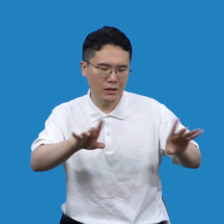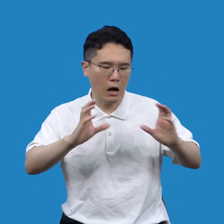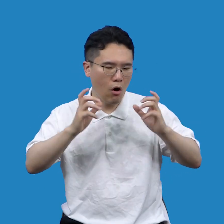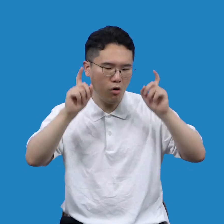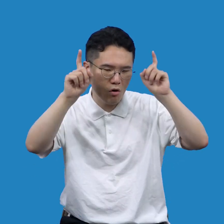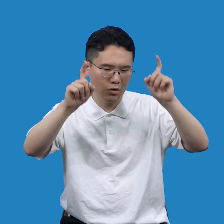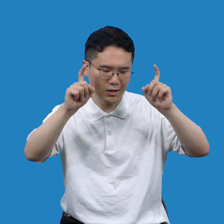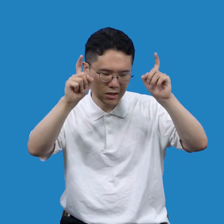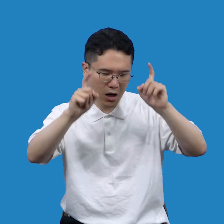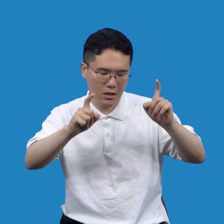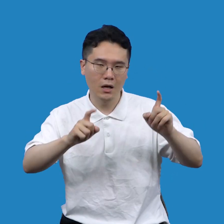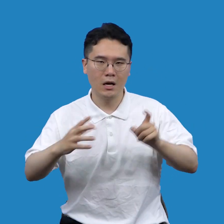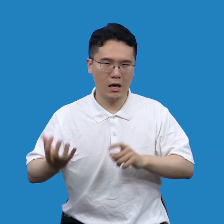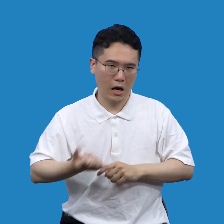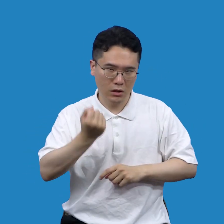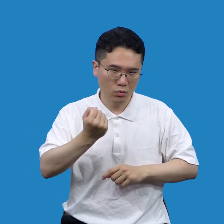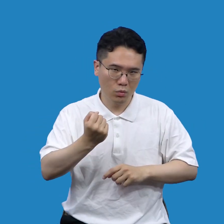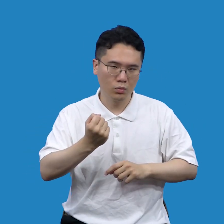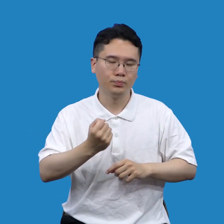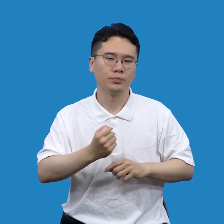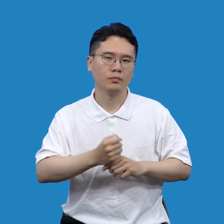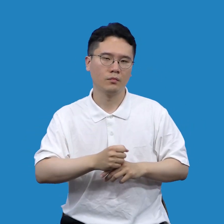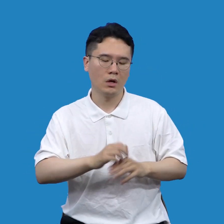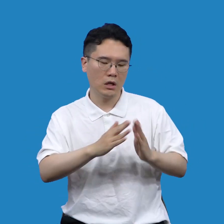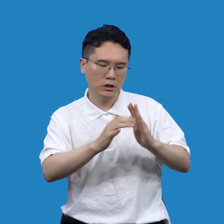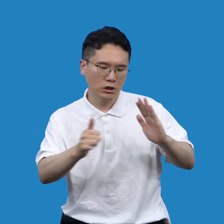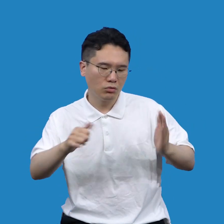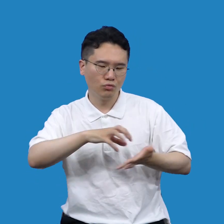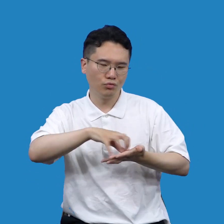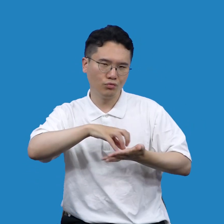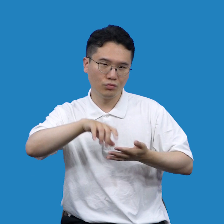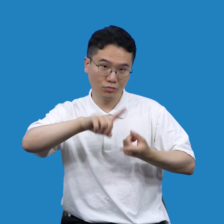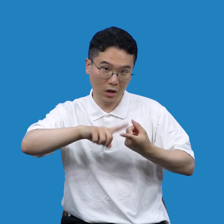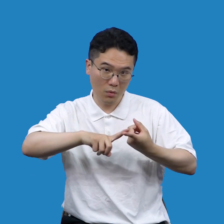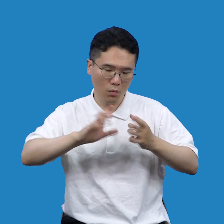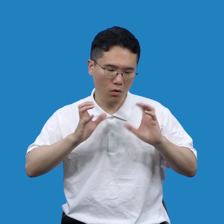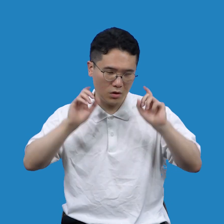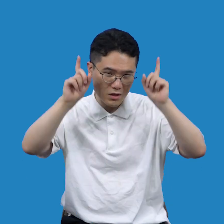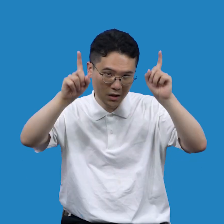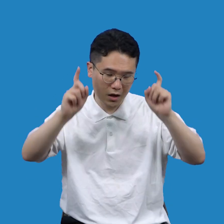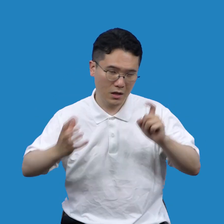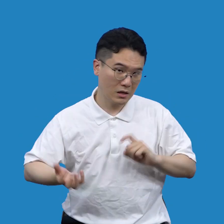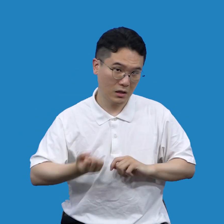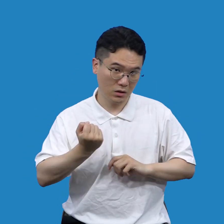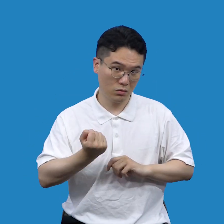각 가족대로 그 식구를 위하여 어린 양을 취하되.